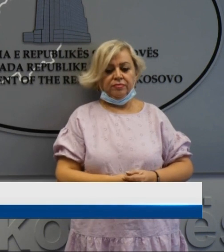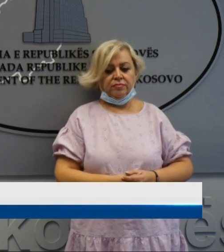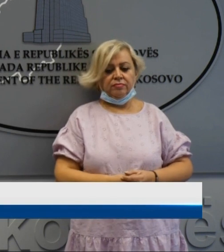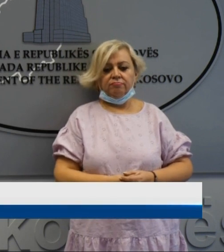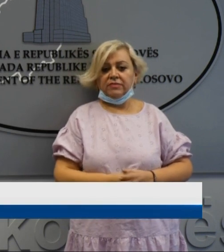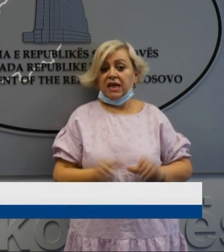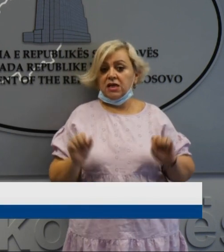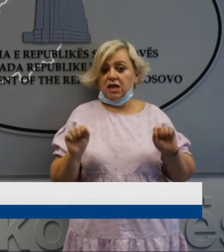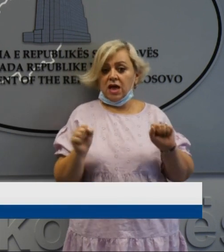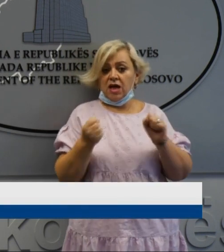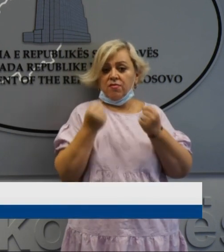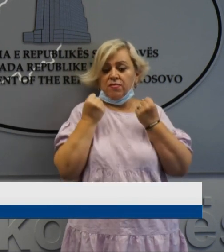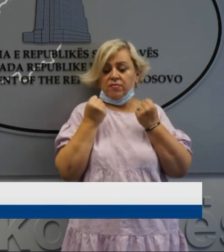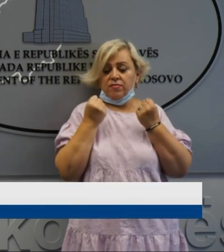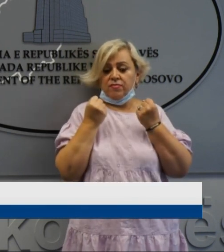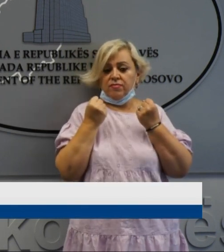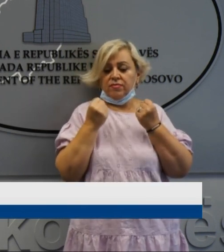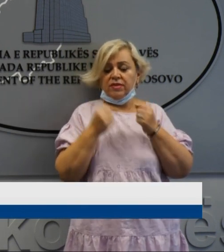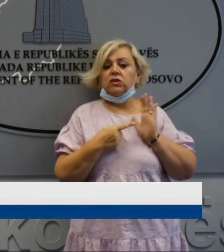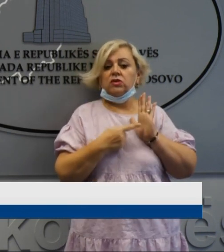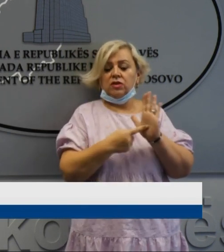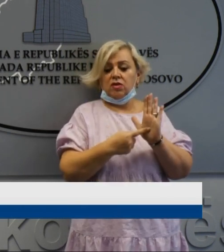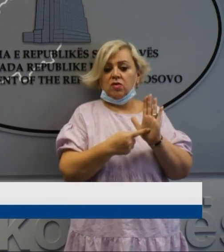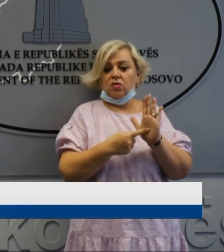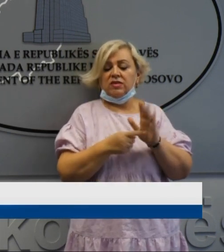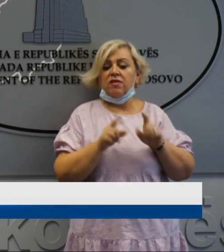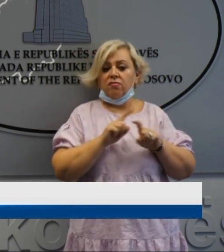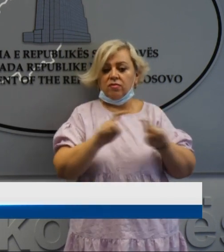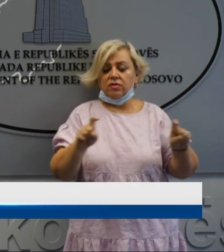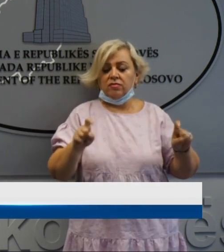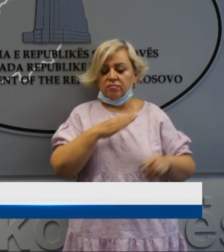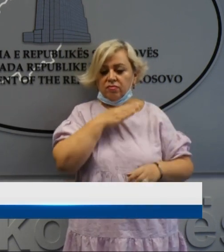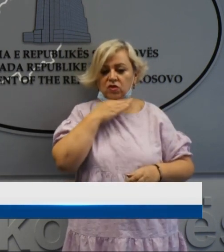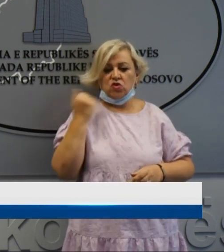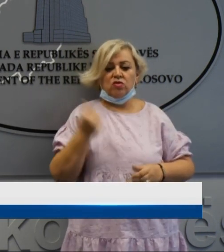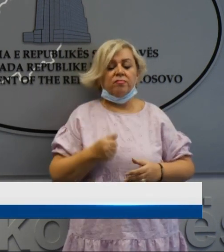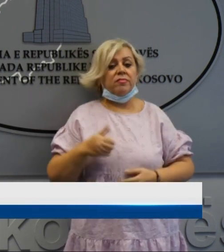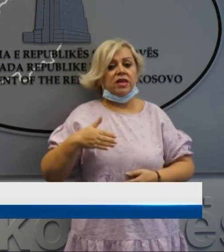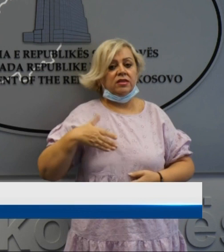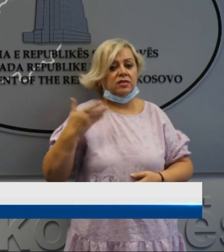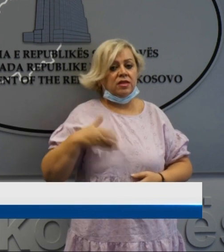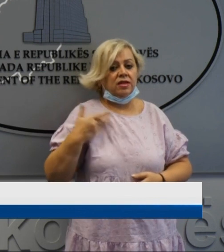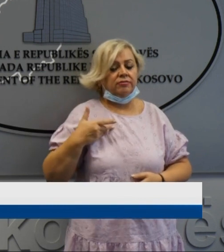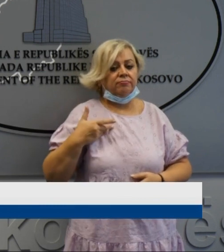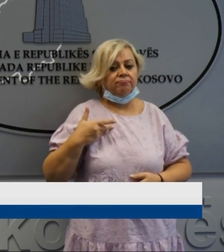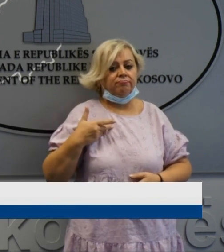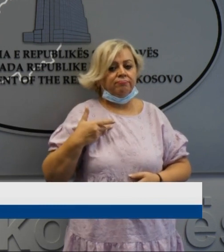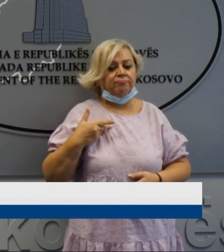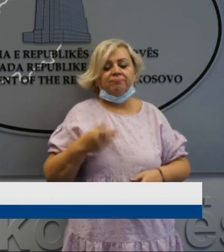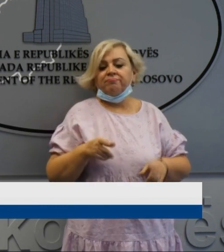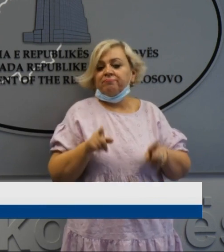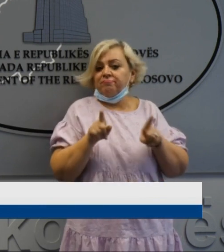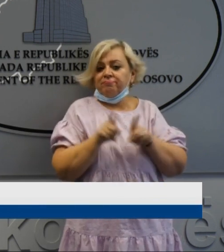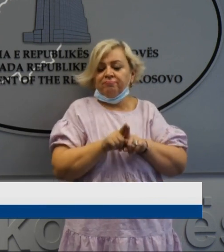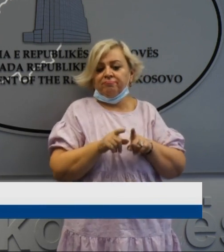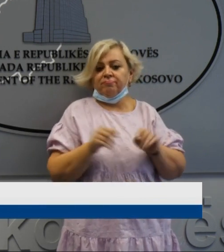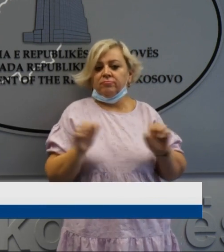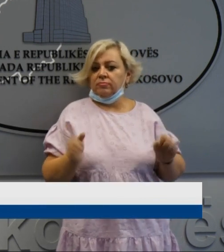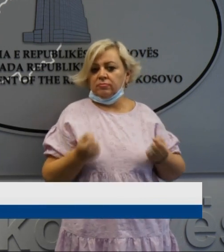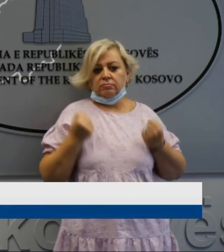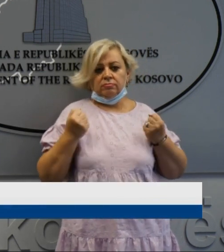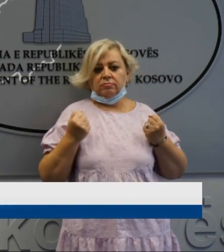Kurse agresiviteti i këtij varianti tregohet se tani edhe një pjesë e madhe e moshave të reja po kanë simptome edhe të